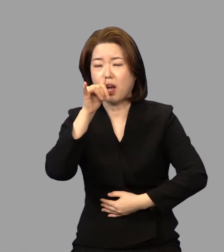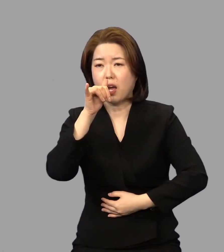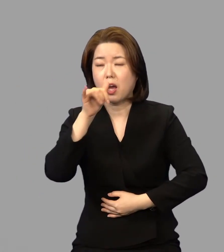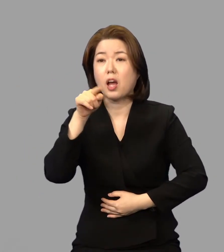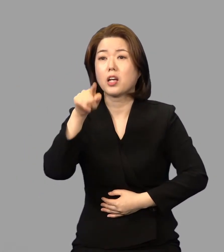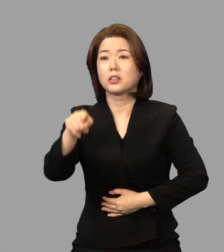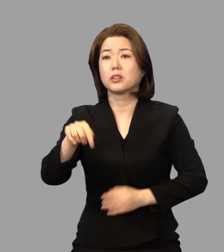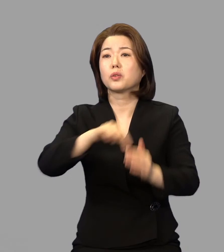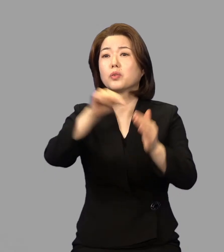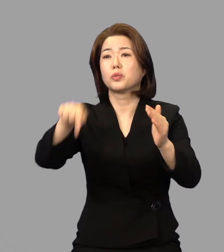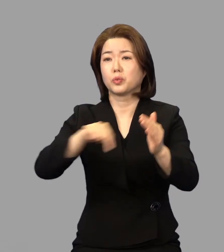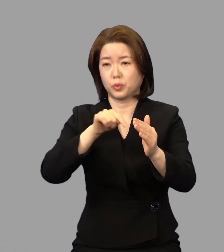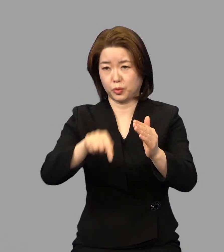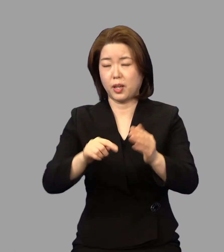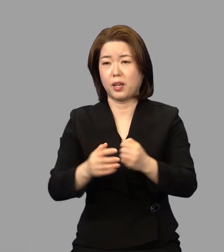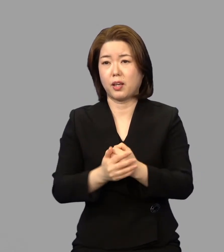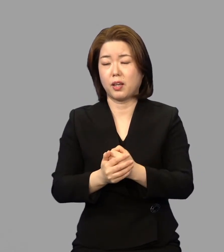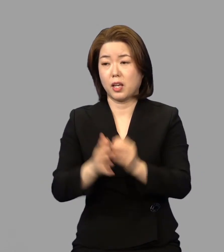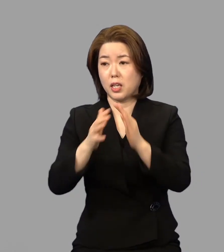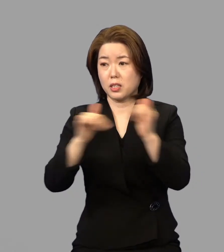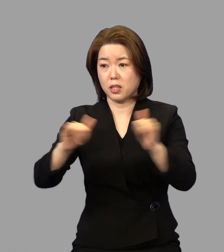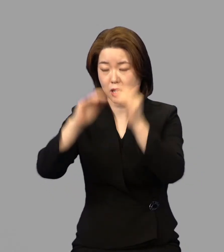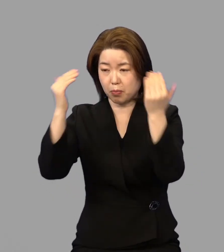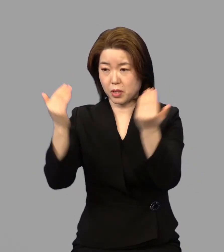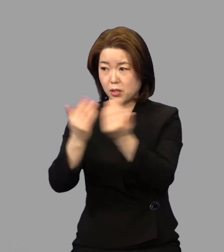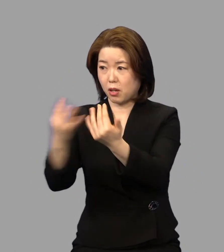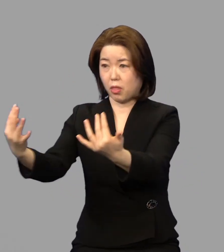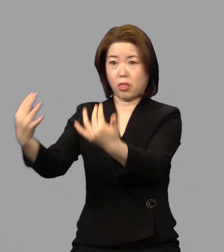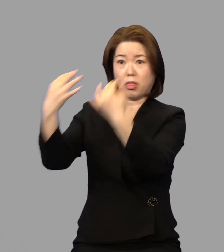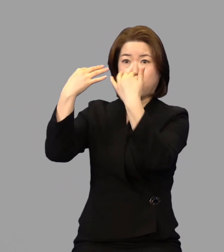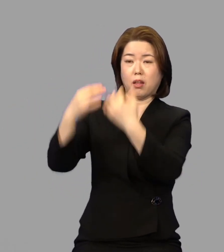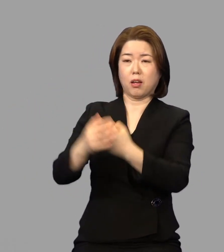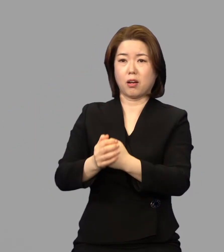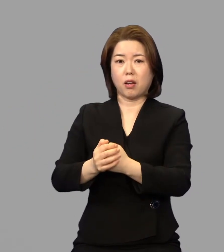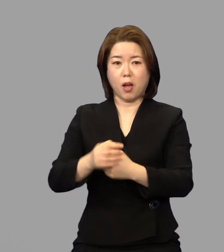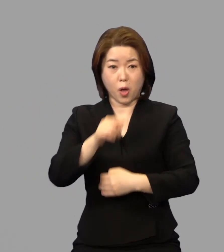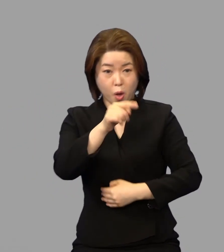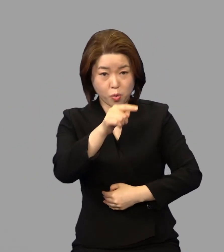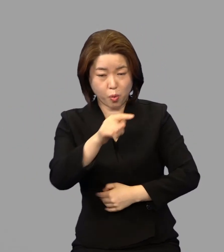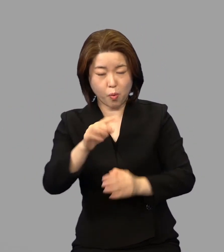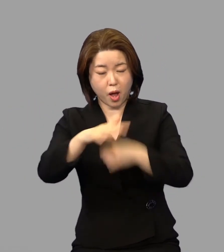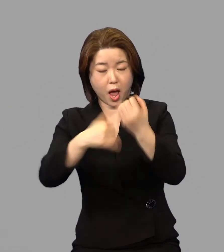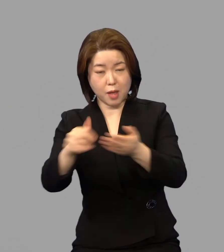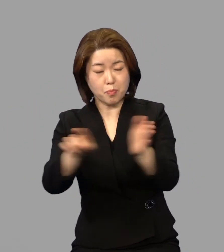와중에서 사람들이 다 나를 주목하네요. 당신 하나님 믿지요?